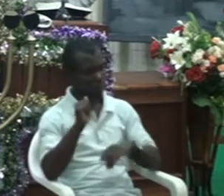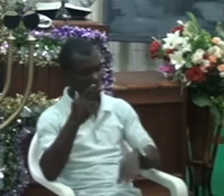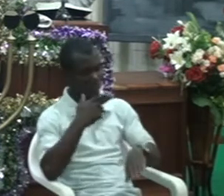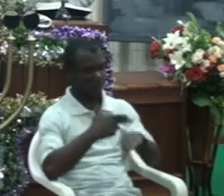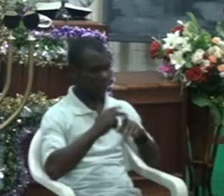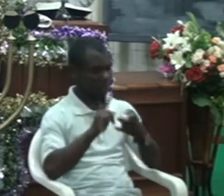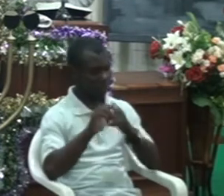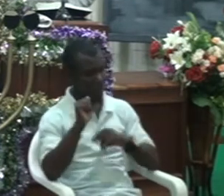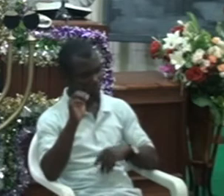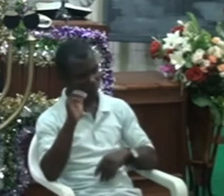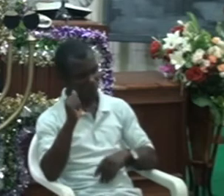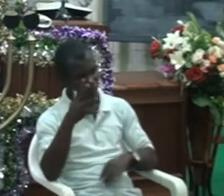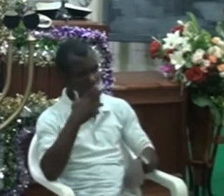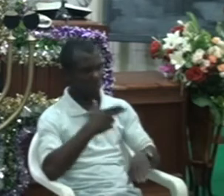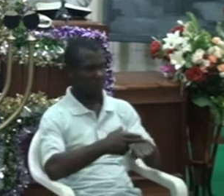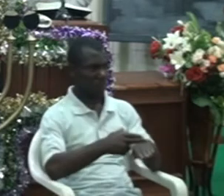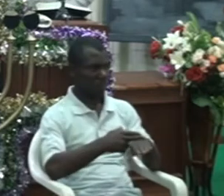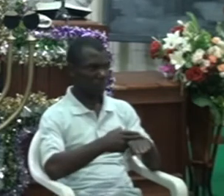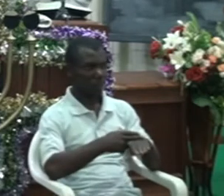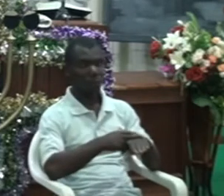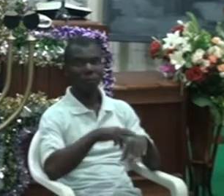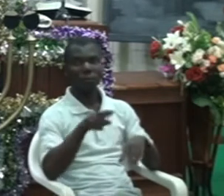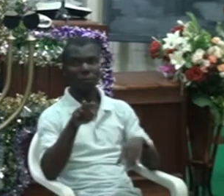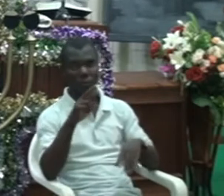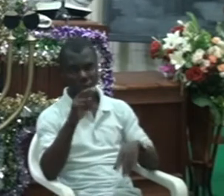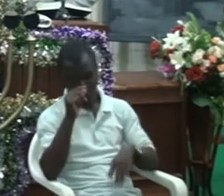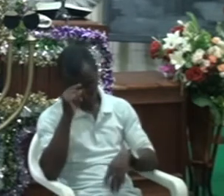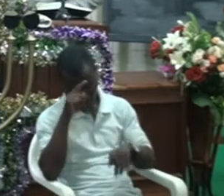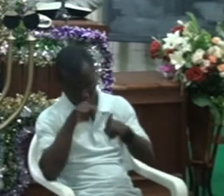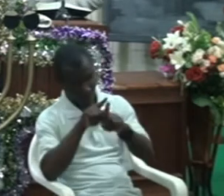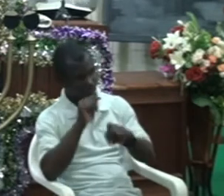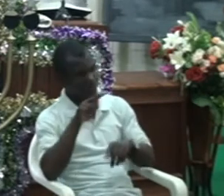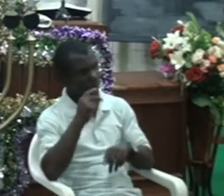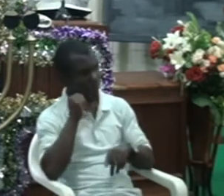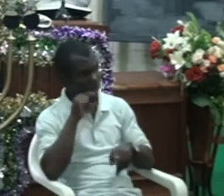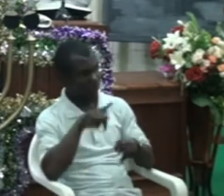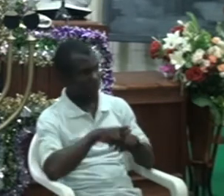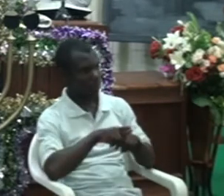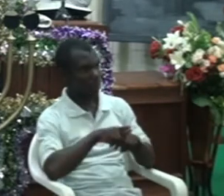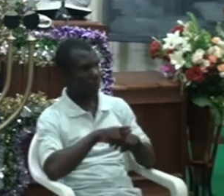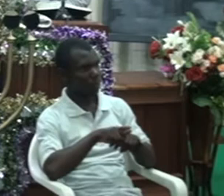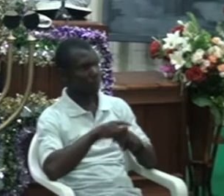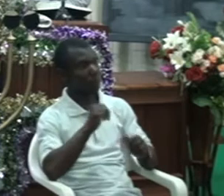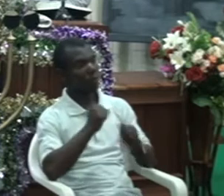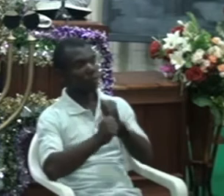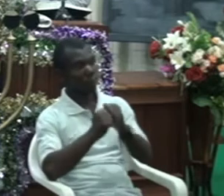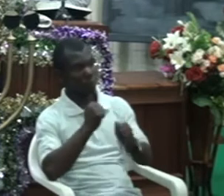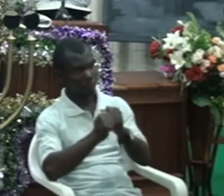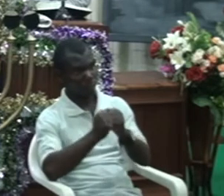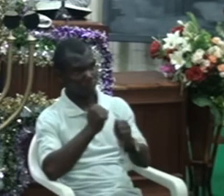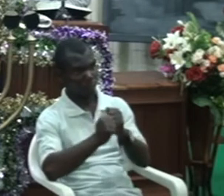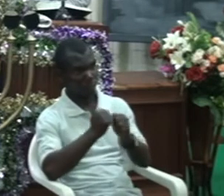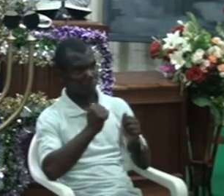mais, je dirais écoute, de 10h jusqu'à 15h. Mes frères, mes sœurs, odayango dada ndugusango. Dossier ya ba Kristo